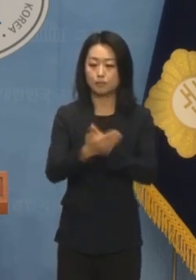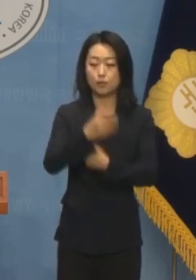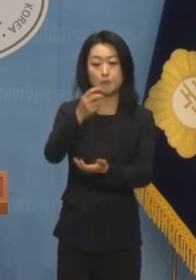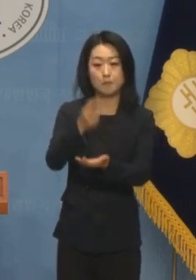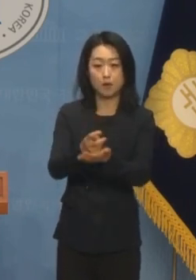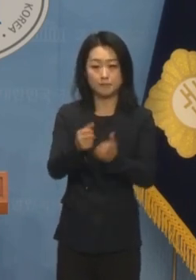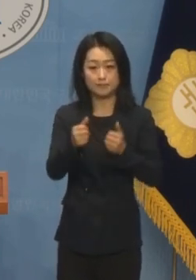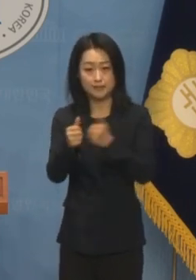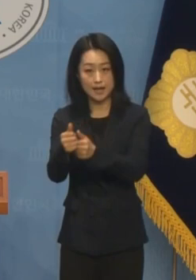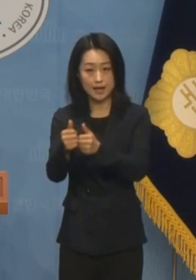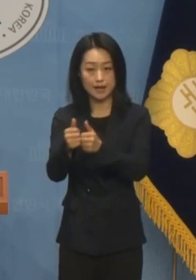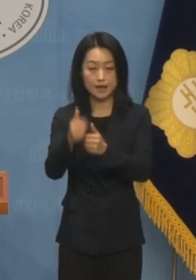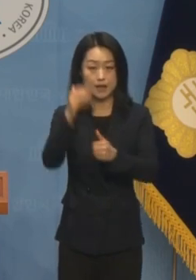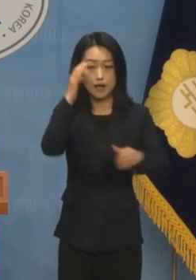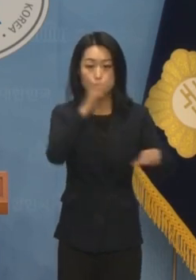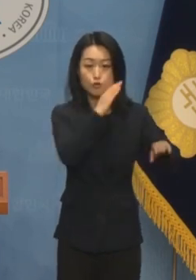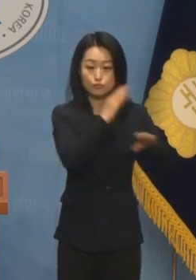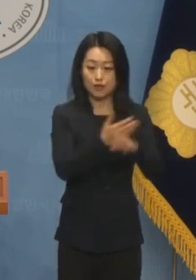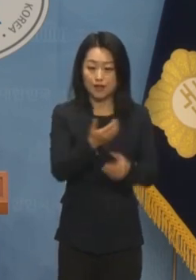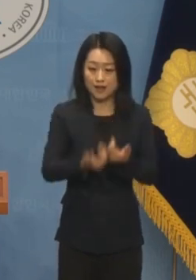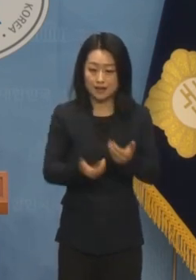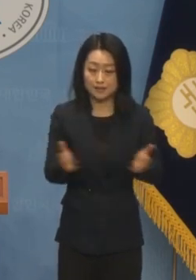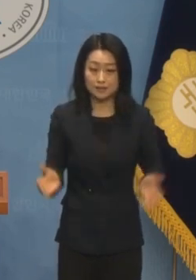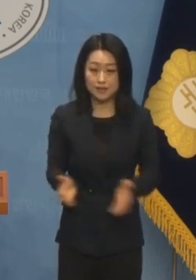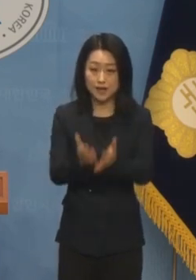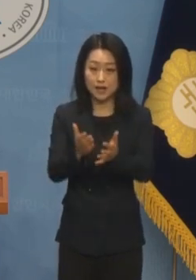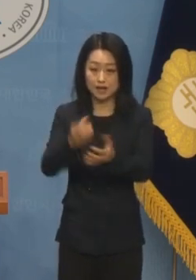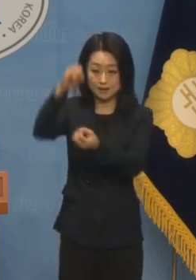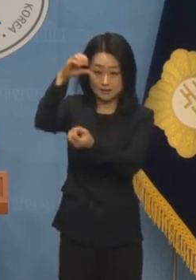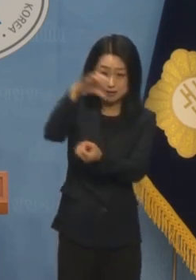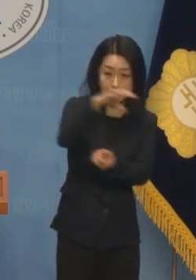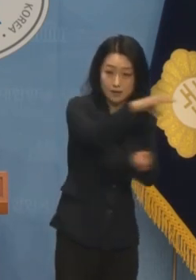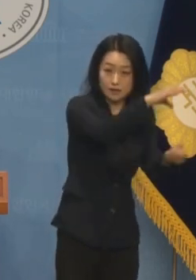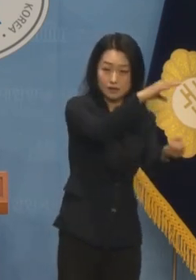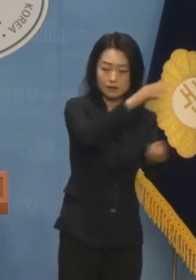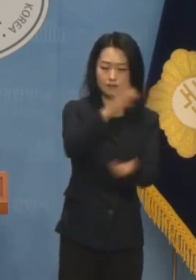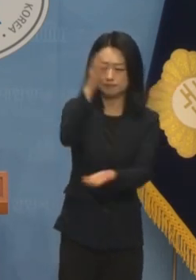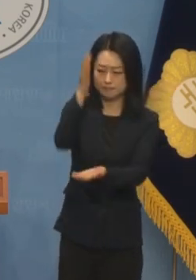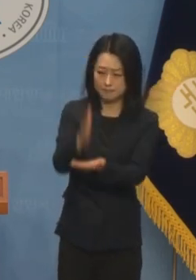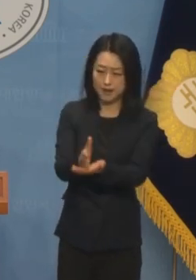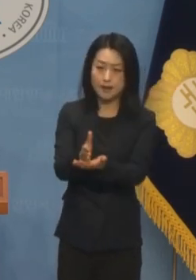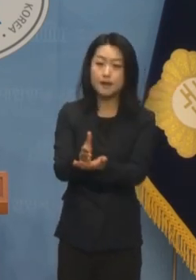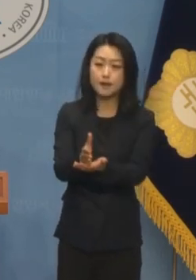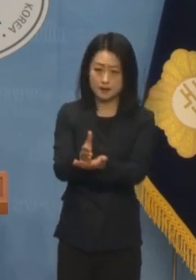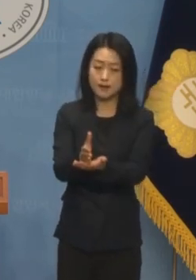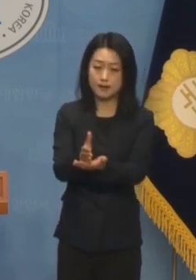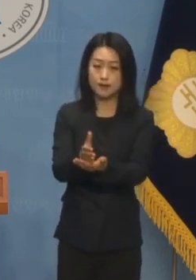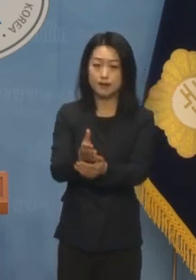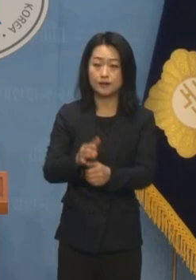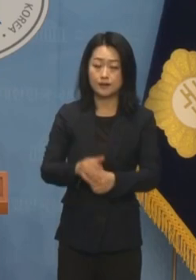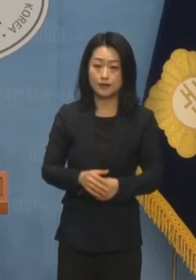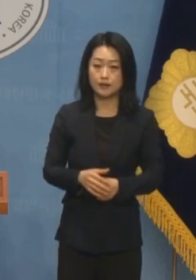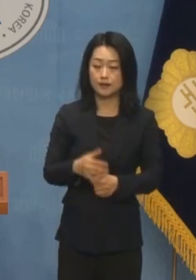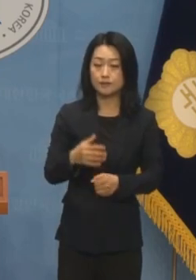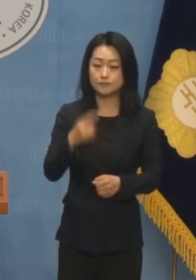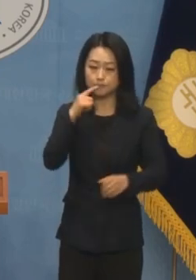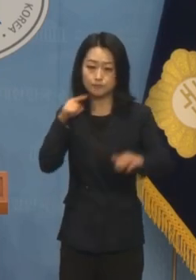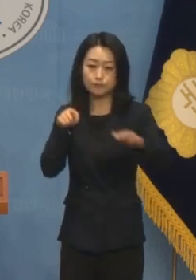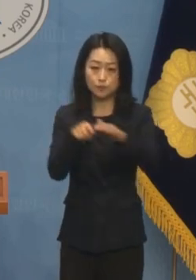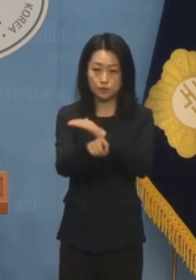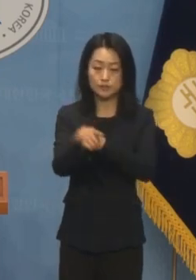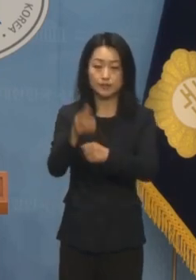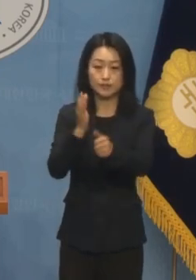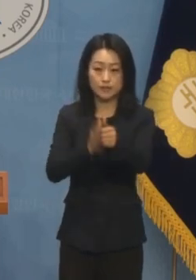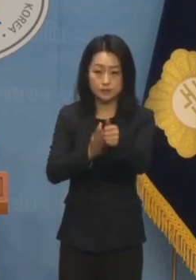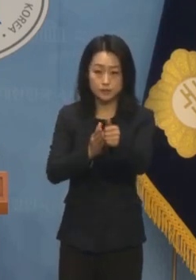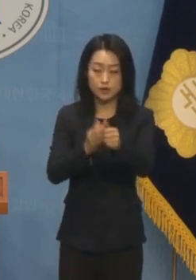남북 갈등을 격화시키는 대북 전단 살포를 즉각 제지하고 한반도